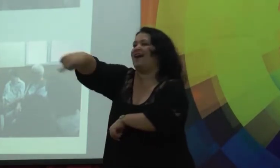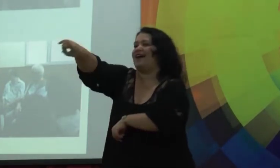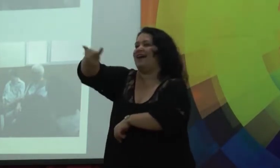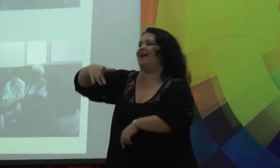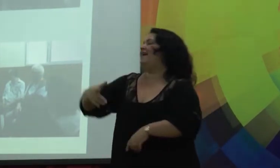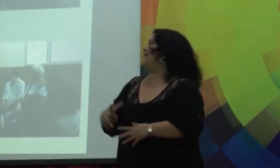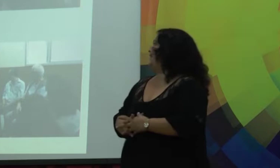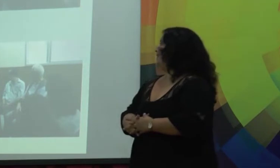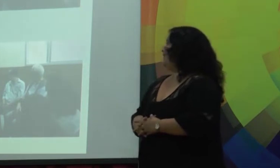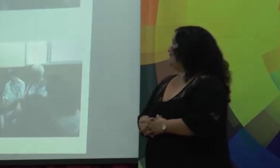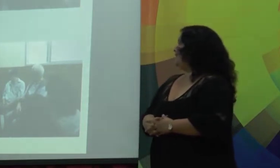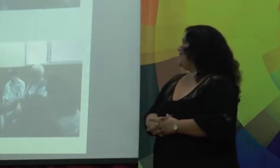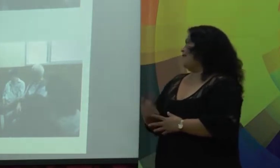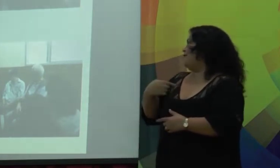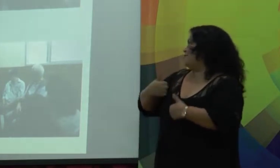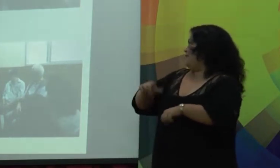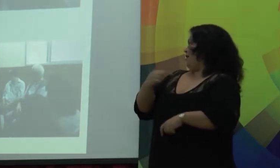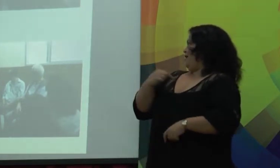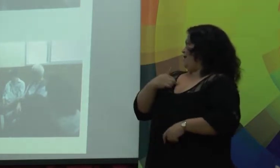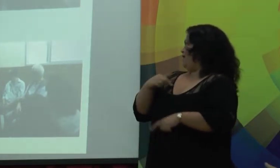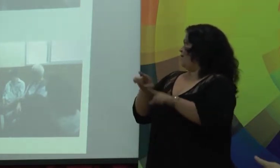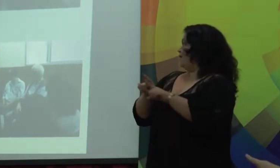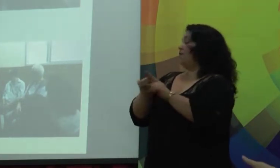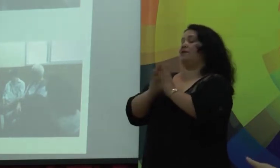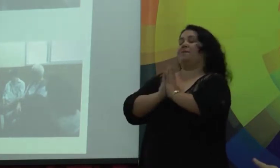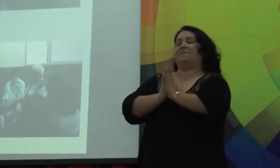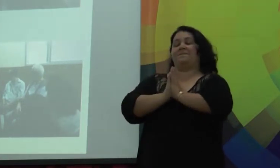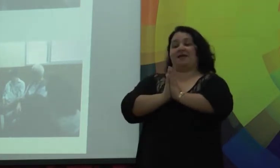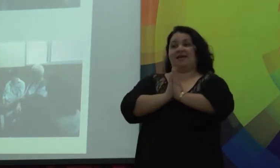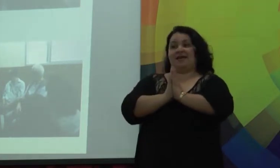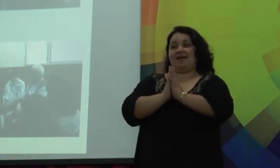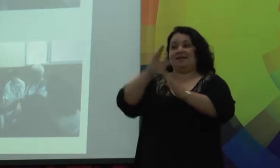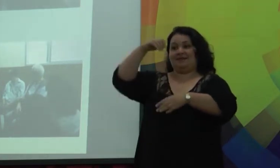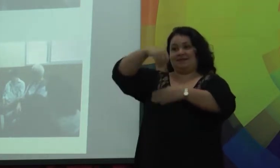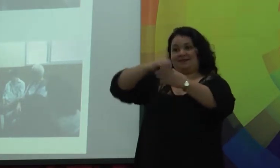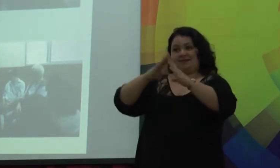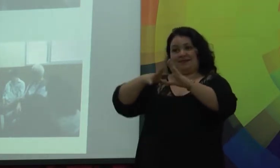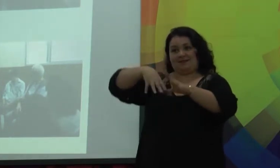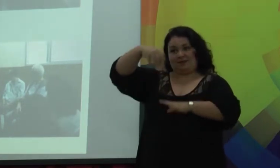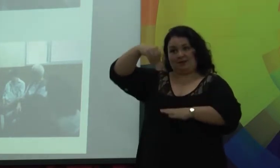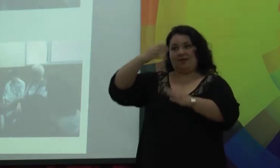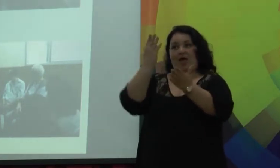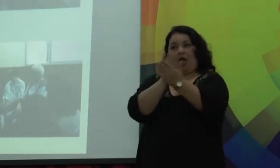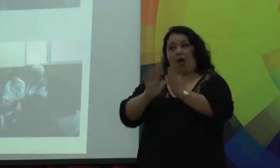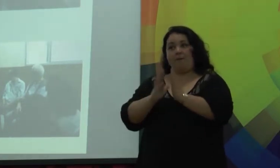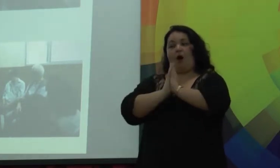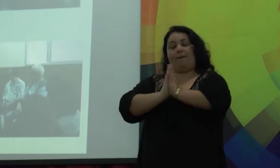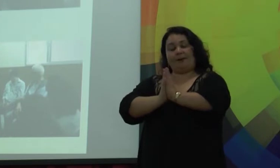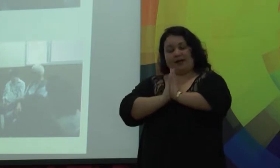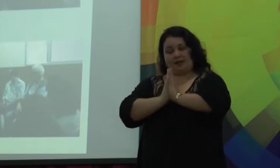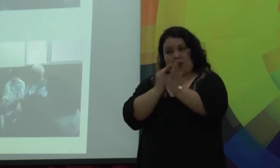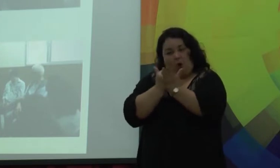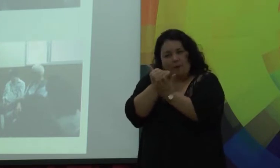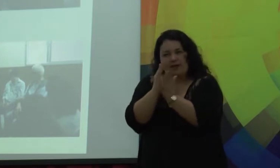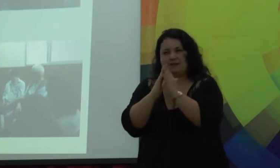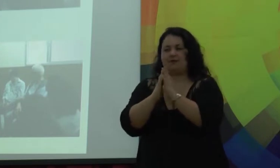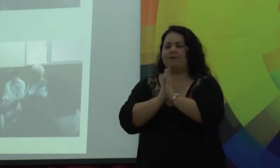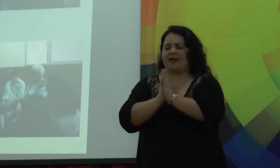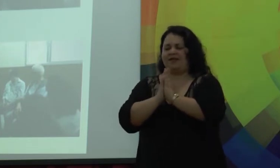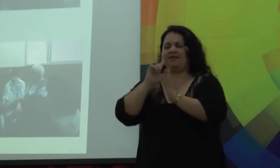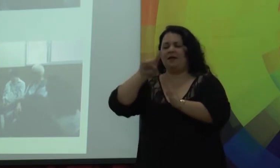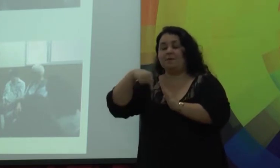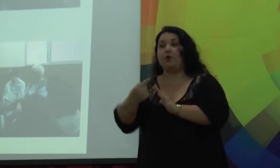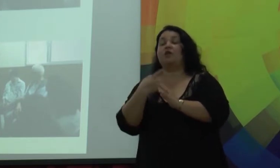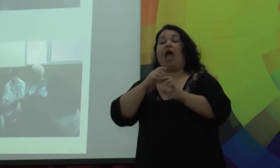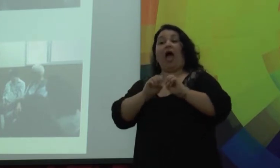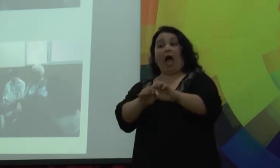conhecida, mas é ali sobre a sua cena, o salão. Acabou a prece, nós vamos para a nossa sala, temos a nossa